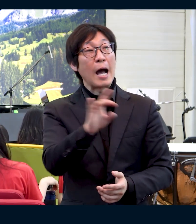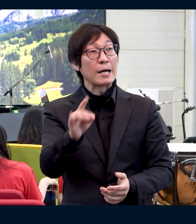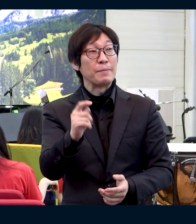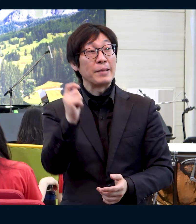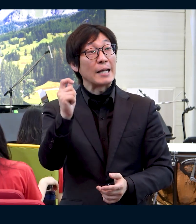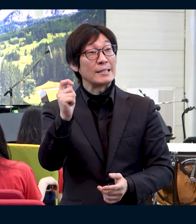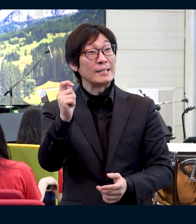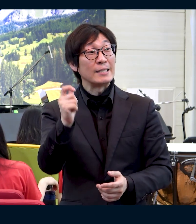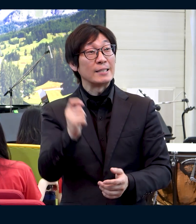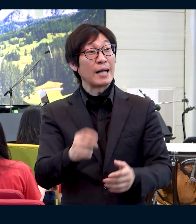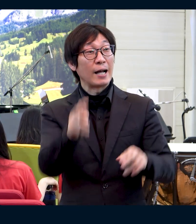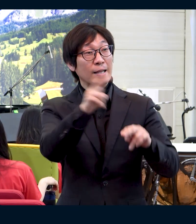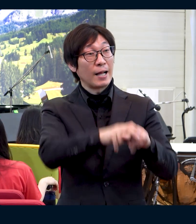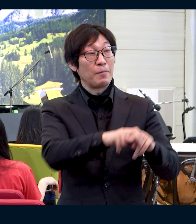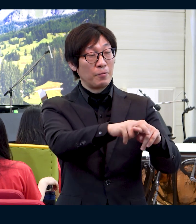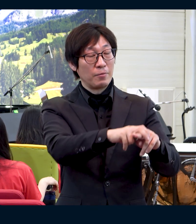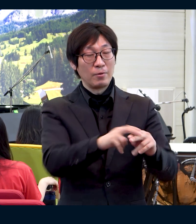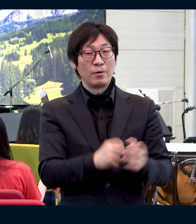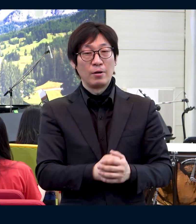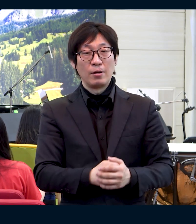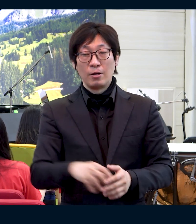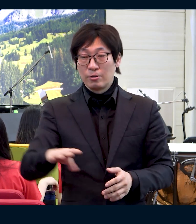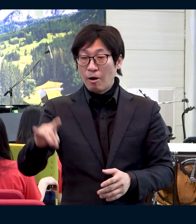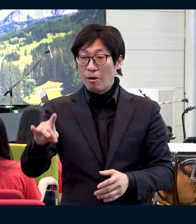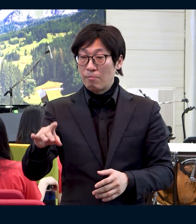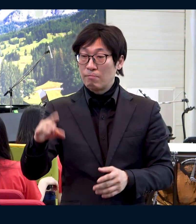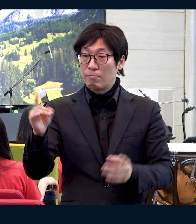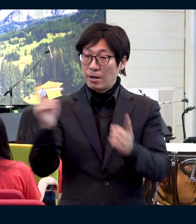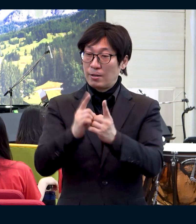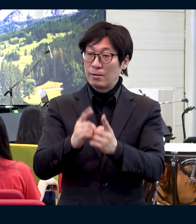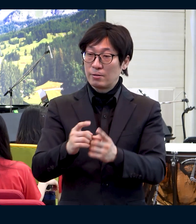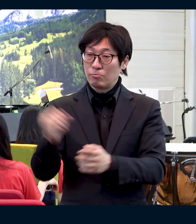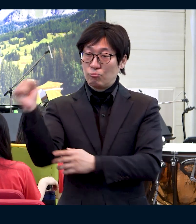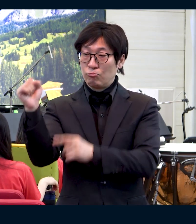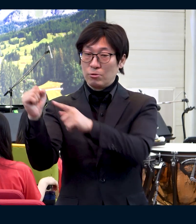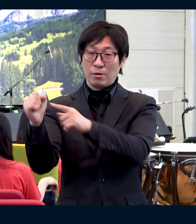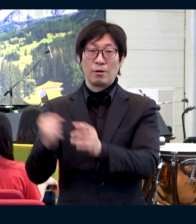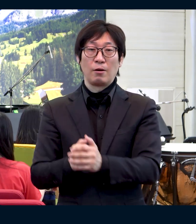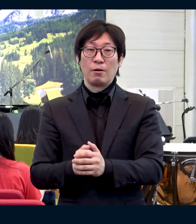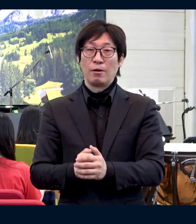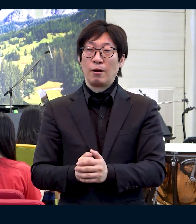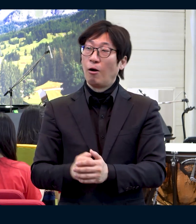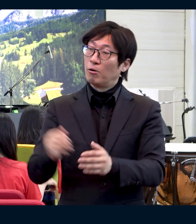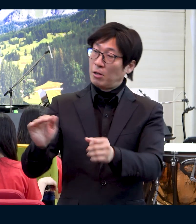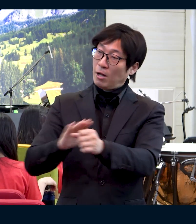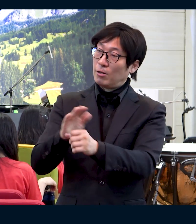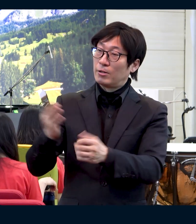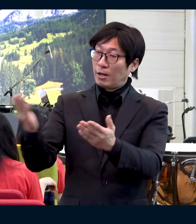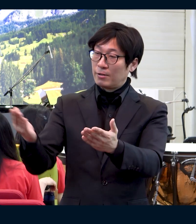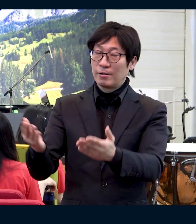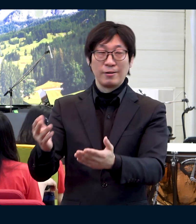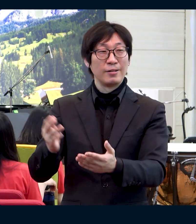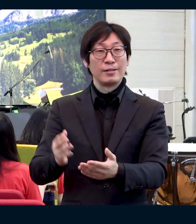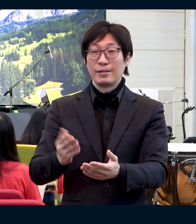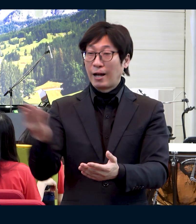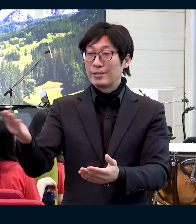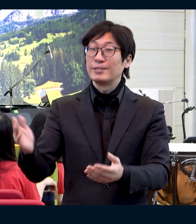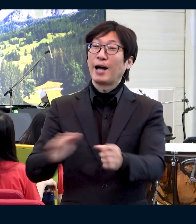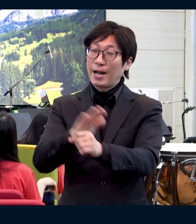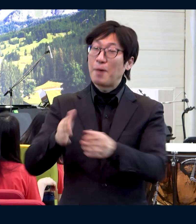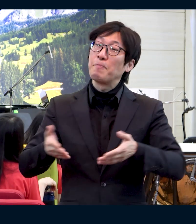일이 있었으면 택시 초면에 보이는 그 택시기사에게 이렇게 찬양을 합니다.